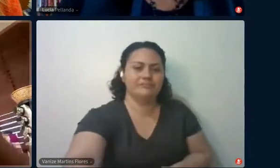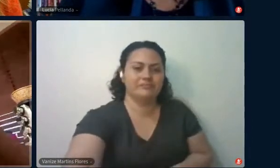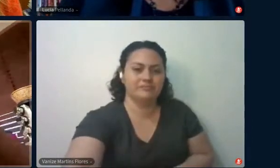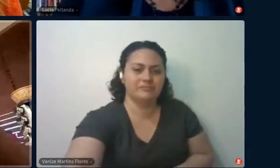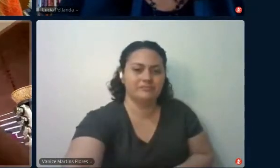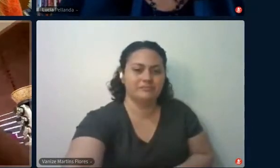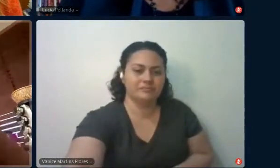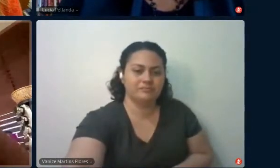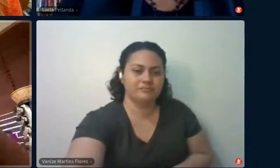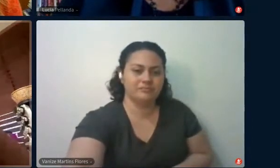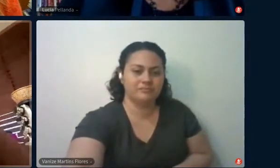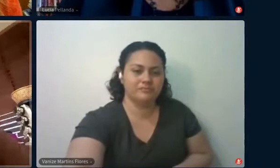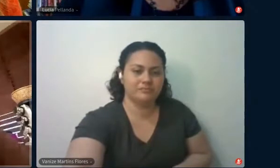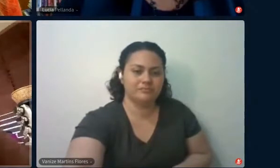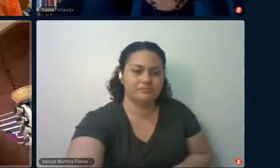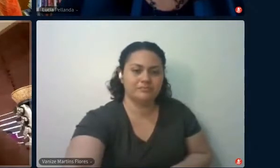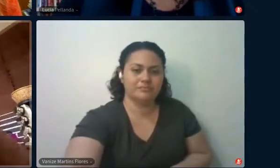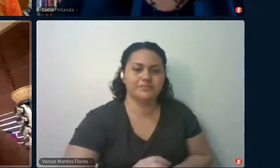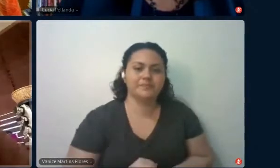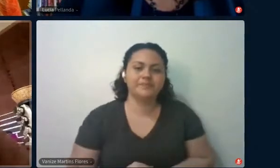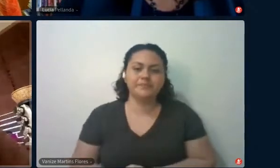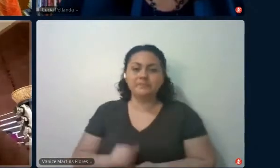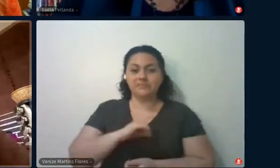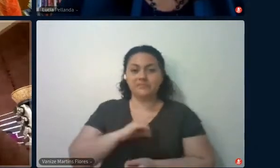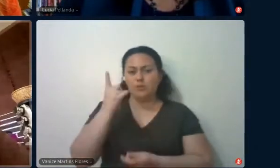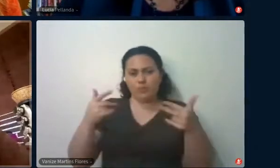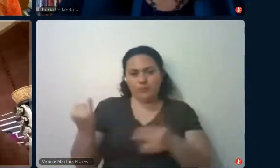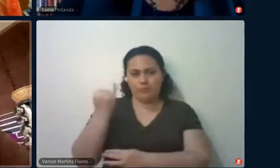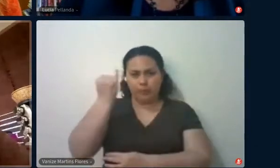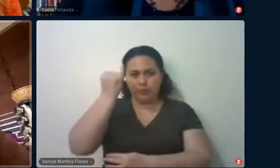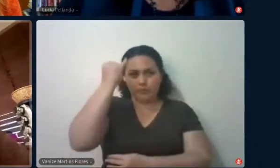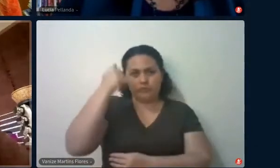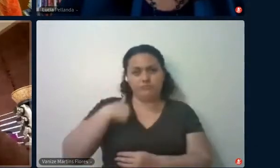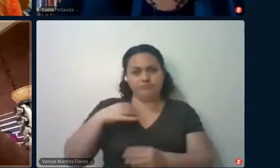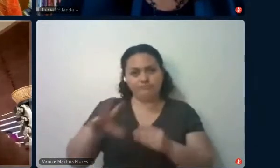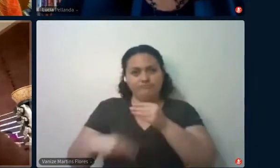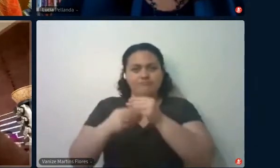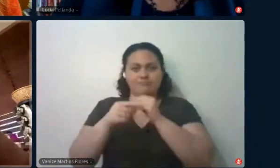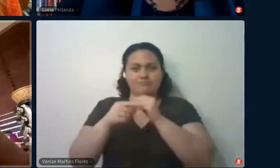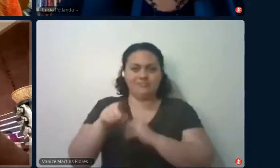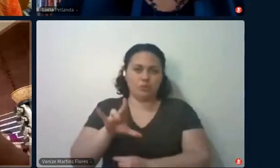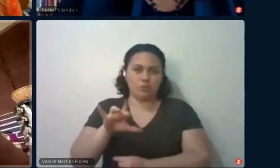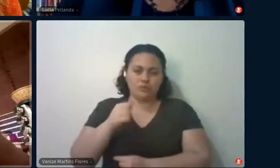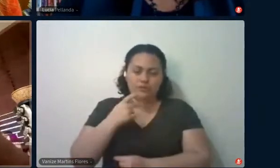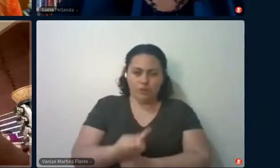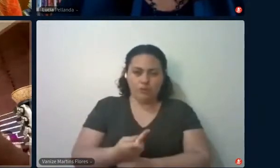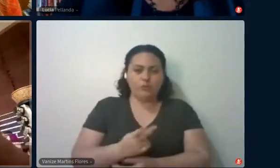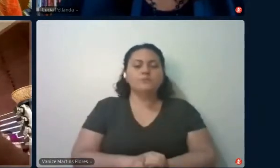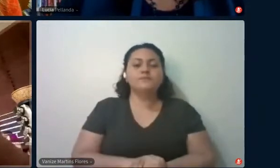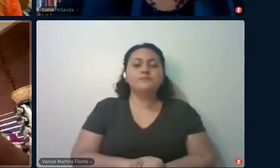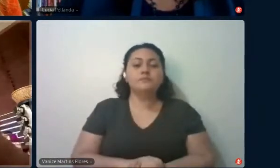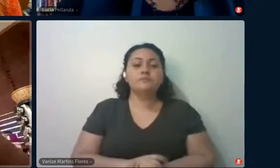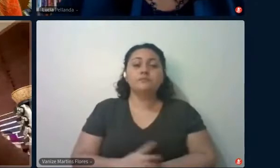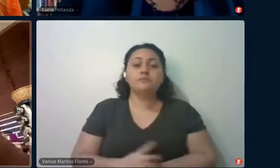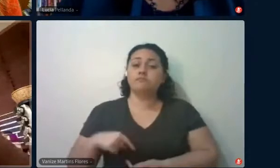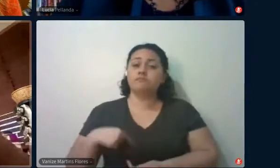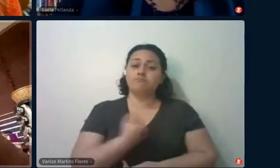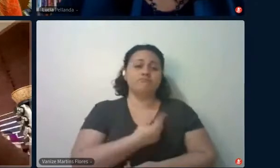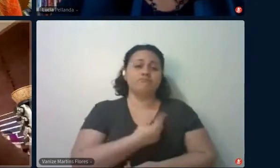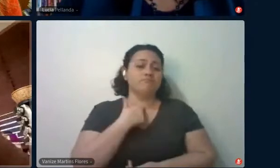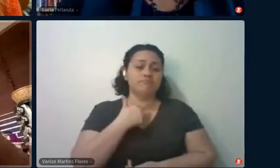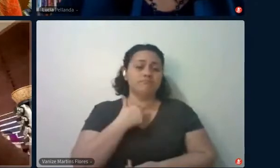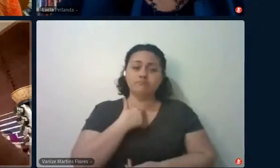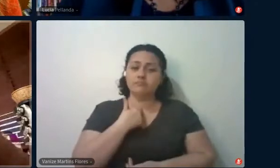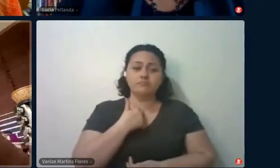Alessandra, que é uma coisa importante que, até pegando um gancho no que a Lúcia coloca, é que a gente também não pode garantir sempre 100%